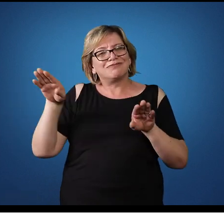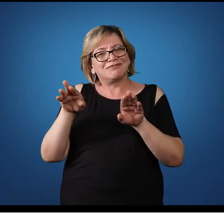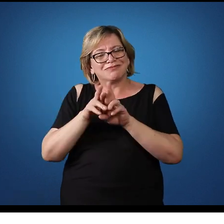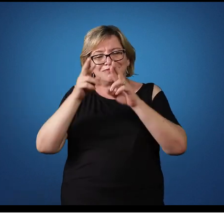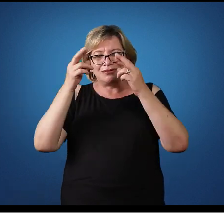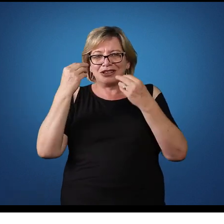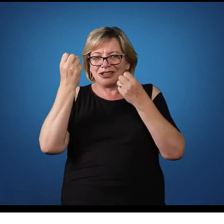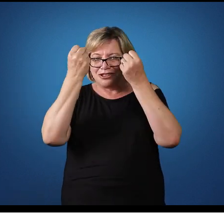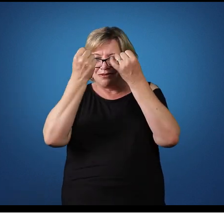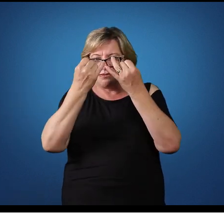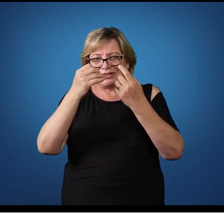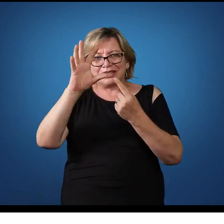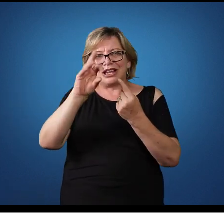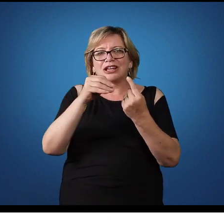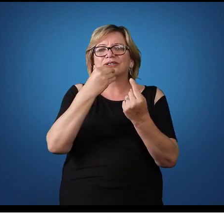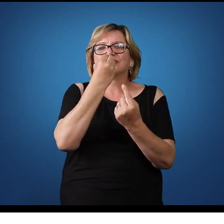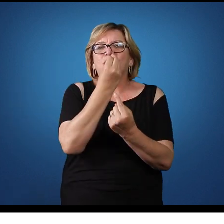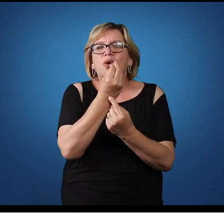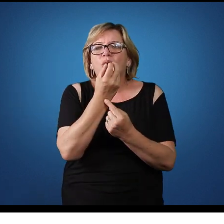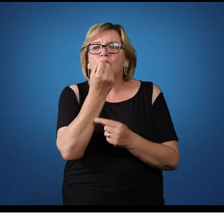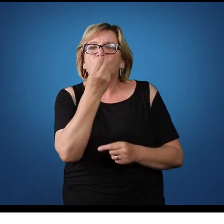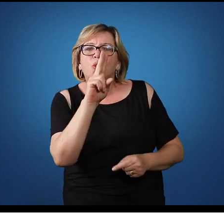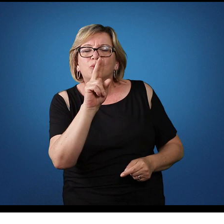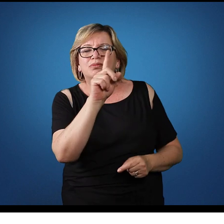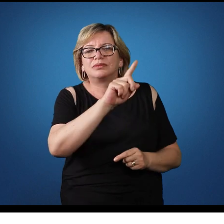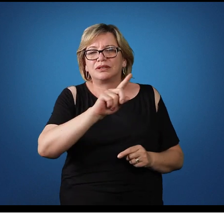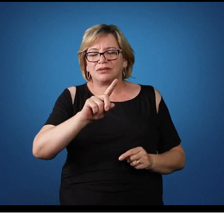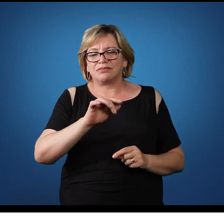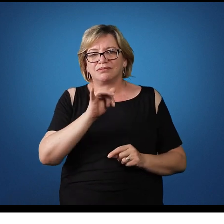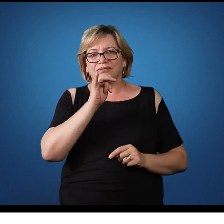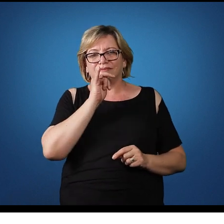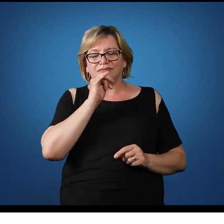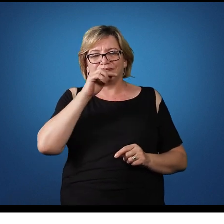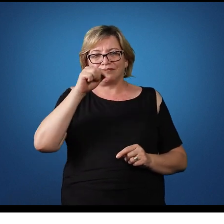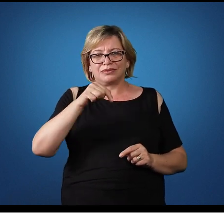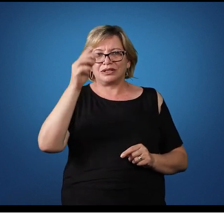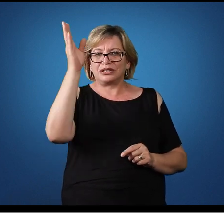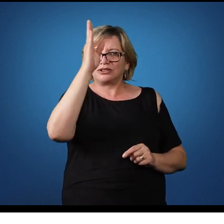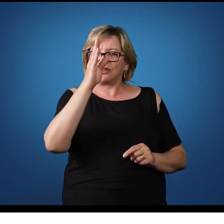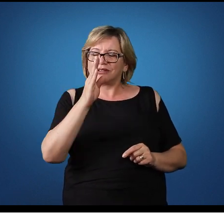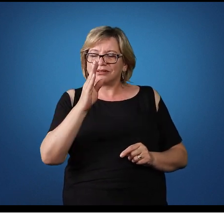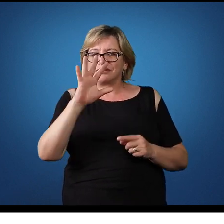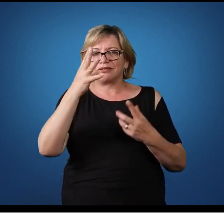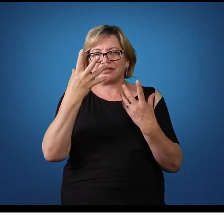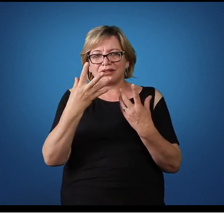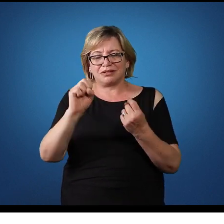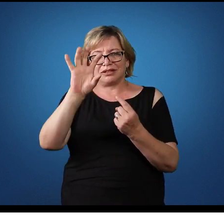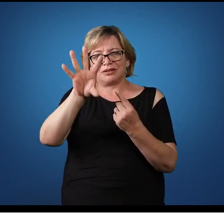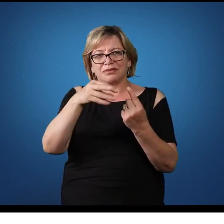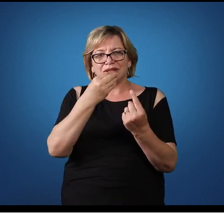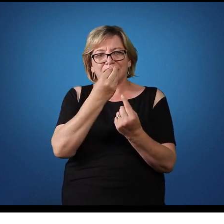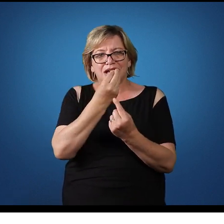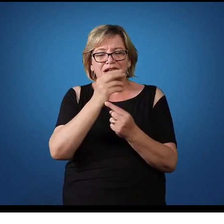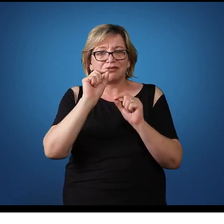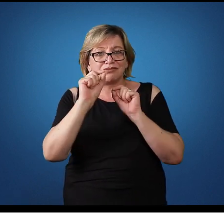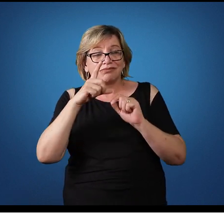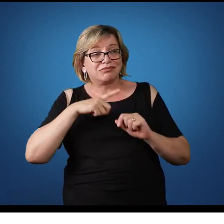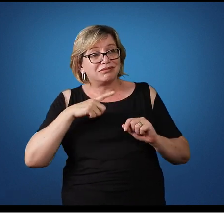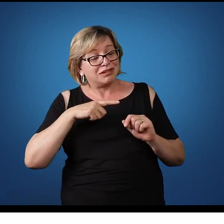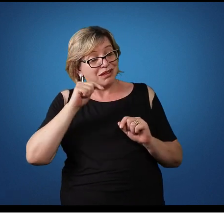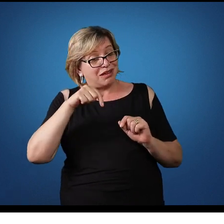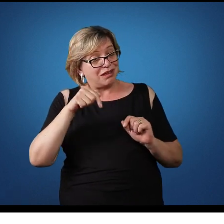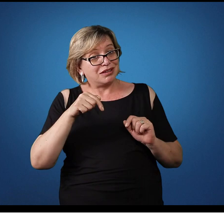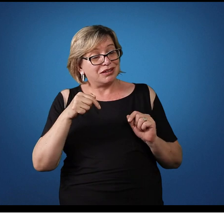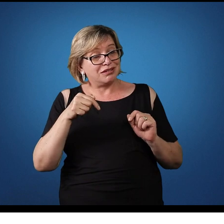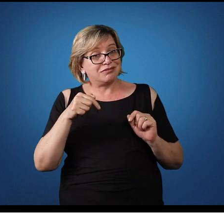respeito à arte e outras não? Por exemplo, no Brasil, nós consideramos a arte todos esses exemplares que estão aqui. E